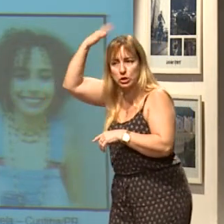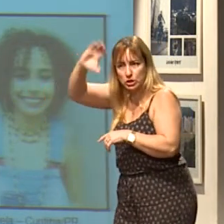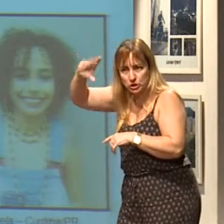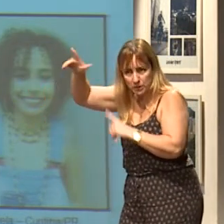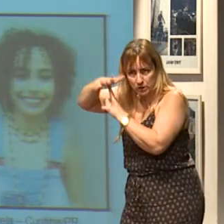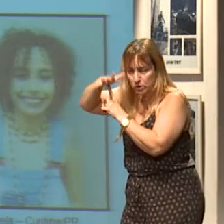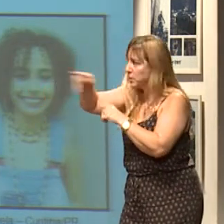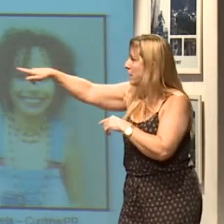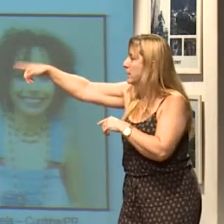a Gabriela,